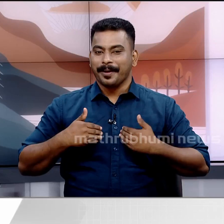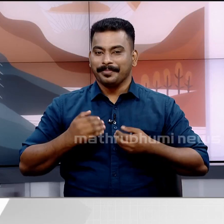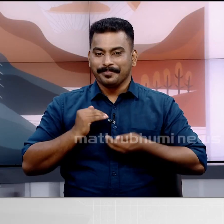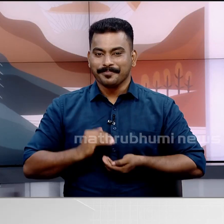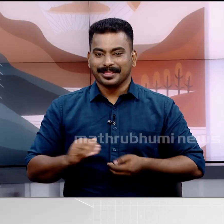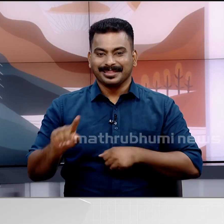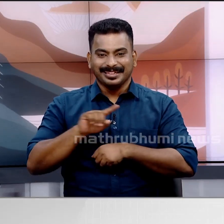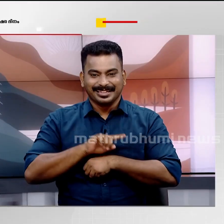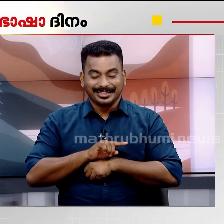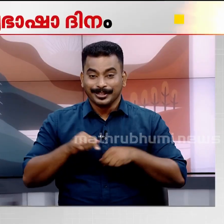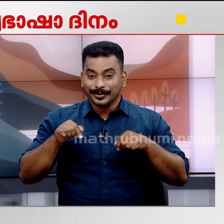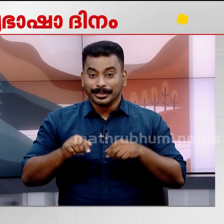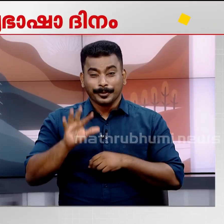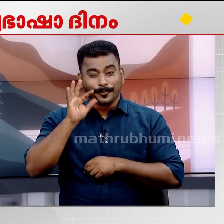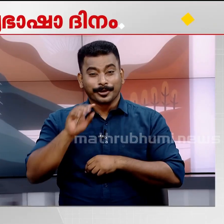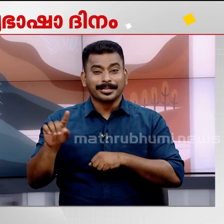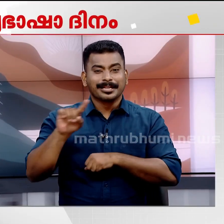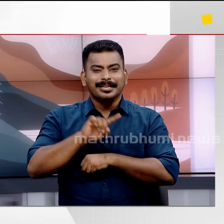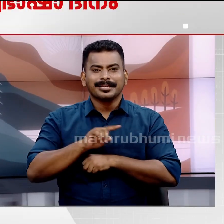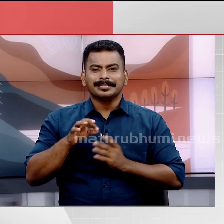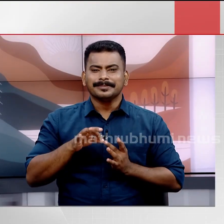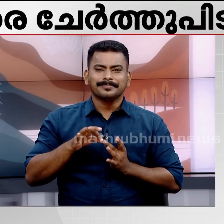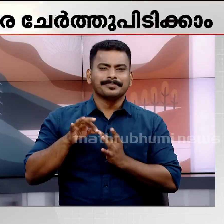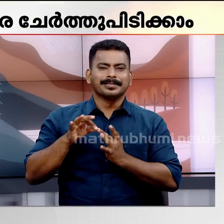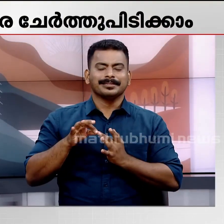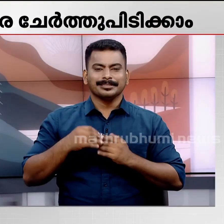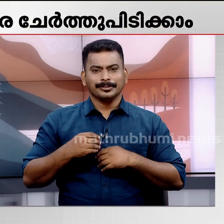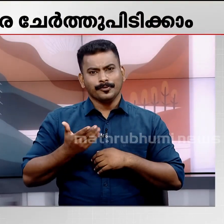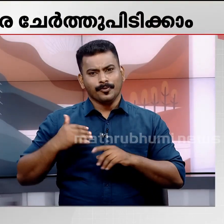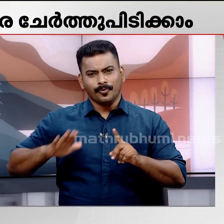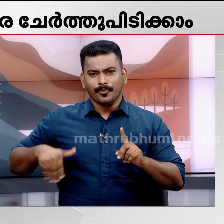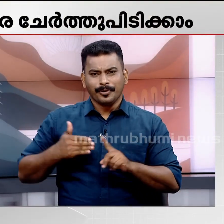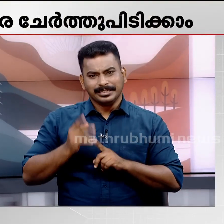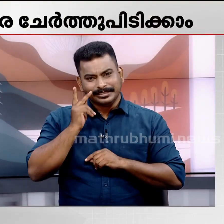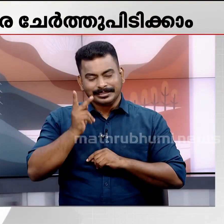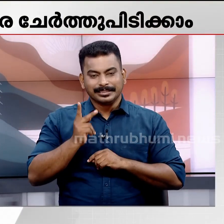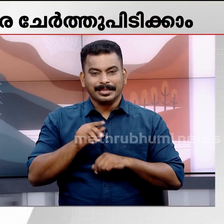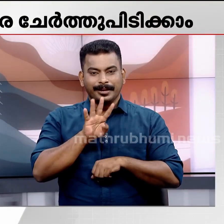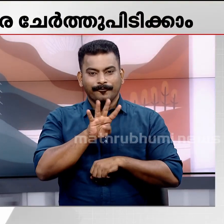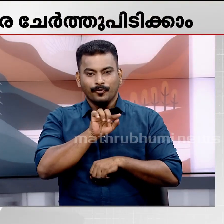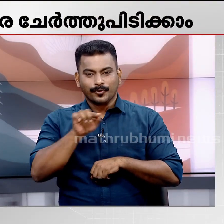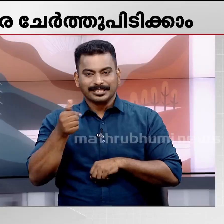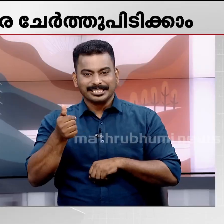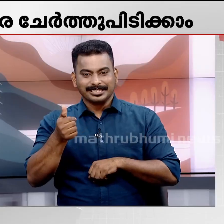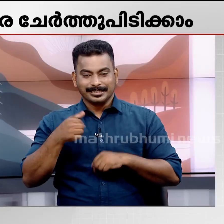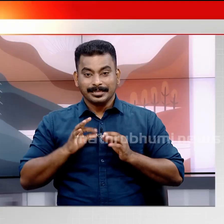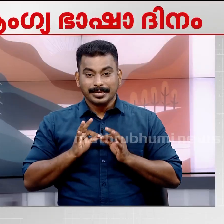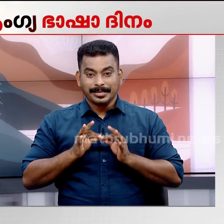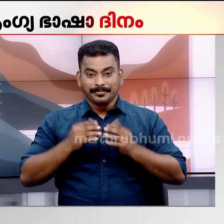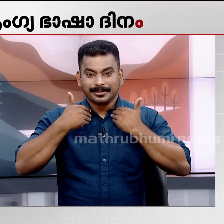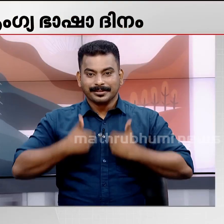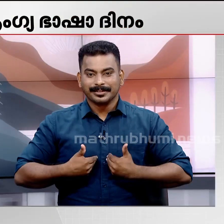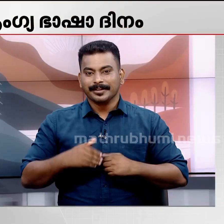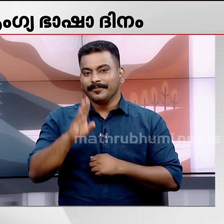ഇന്നത്തെ ഒരു പ്രത്യേക ദിവസവും കൂടിയാണ്. നമ്മൾ ഗുഡ് ഈവനിങ് കേരളത്തിൽ എല്ലാ ദിവസവും 4 മണി മുതൽ 6 മണി വരെയാണ് എനിക്കൊപ്പം ഇപ്പോൾ പ്രേക്ഷകർ